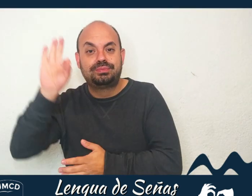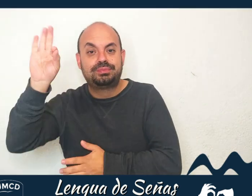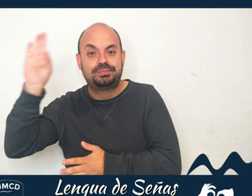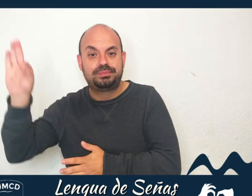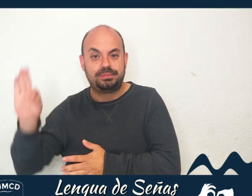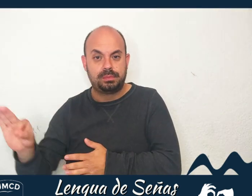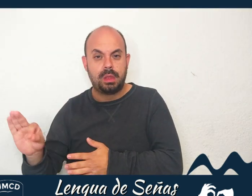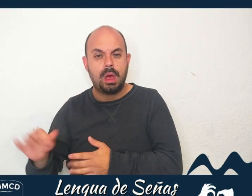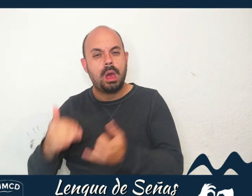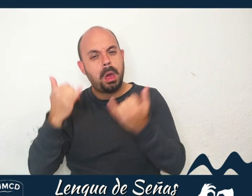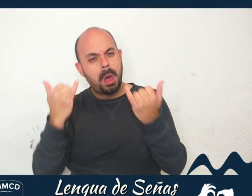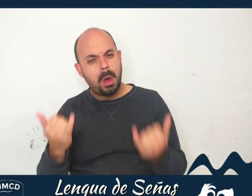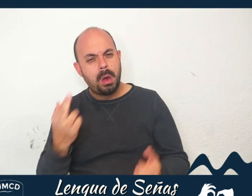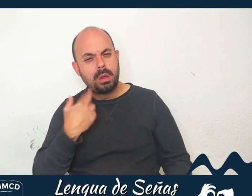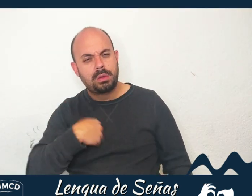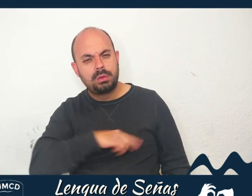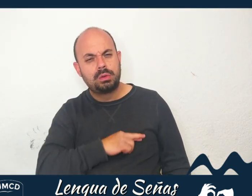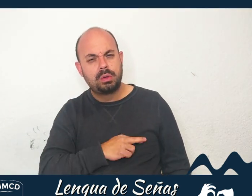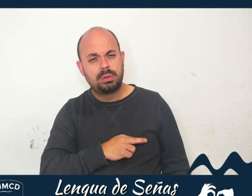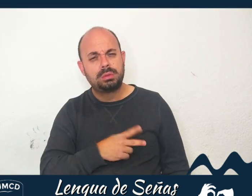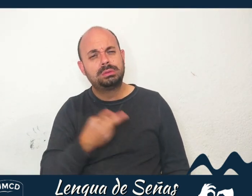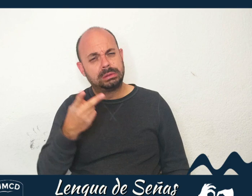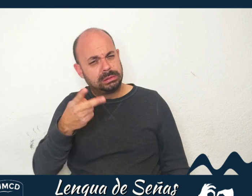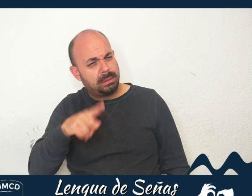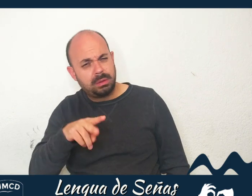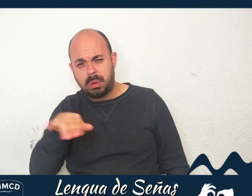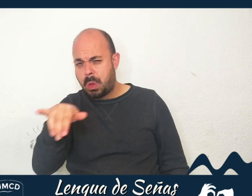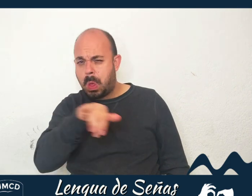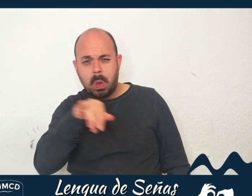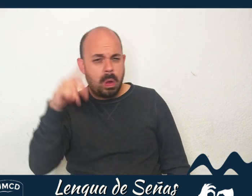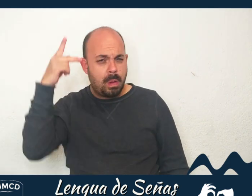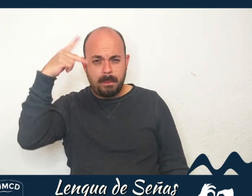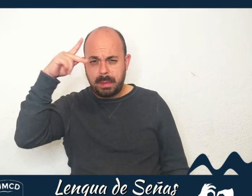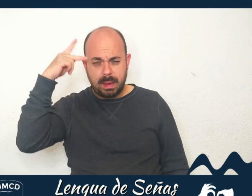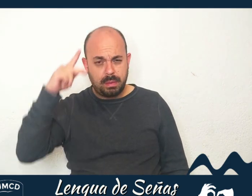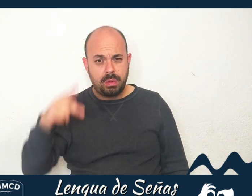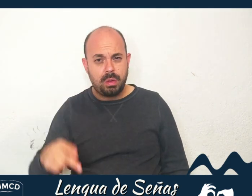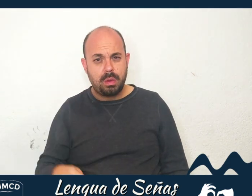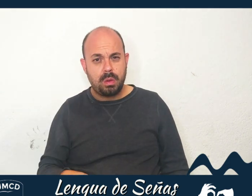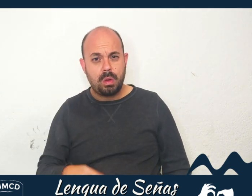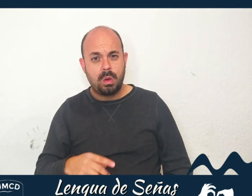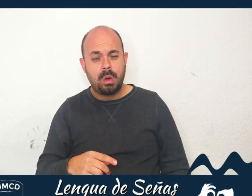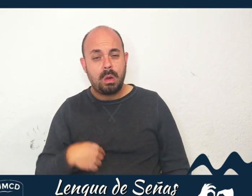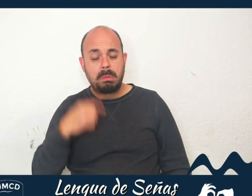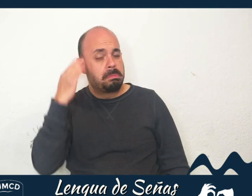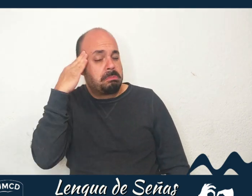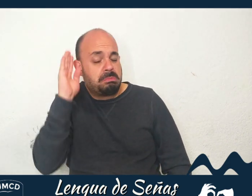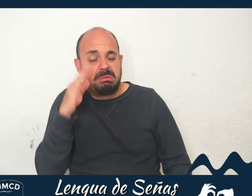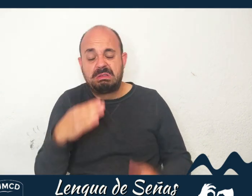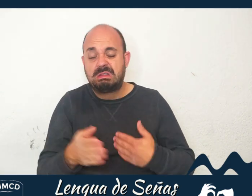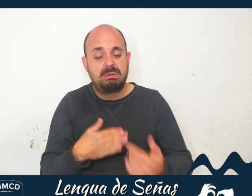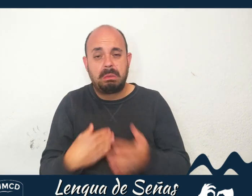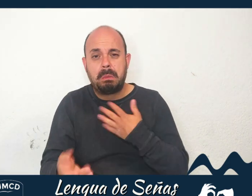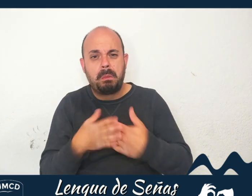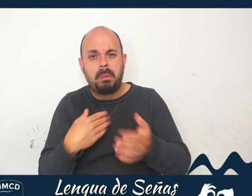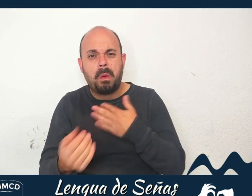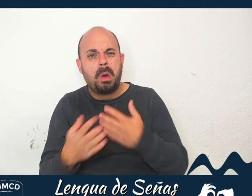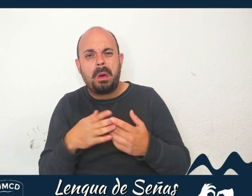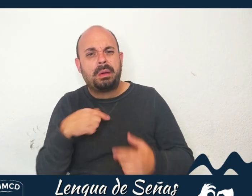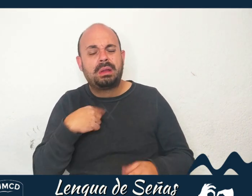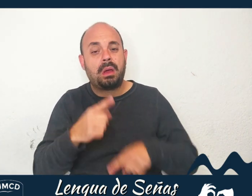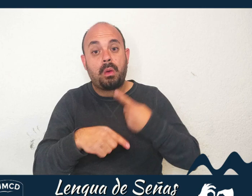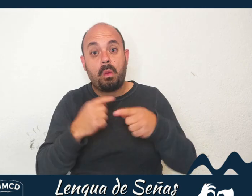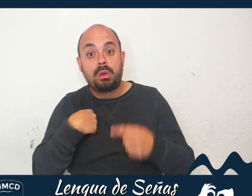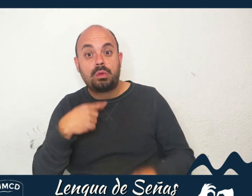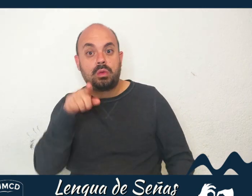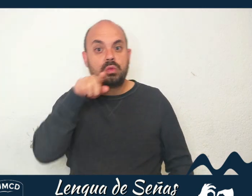Cada uno de nosotros tenemos esa oportunidad. Cada uno de nosotros debemos estar atentos, indistintamente en donde estemos, a